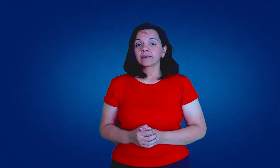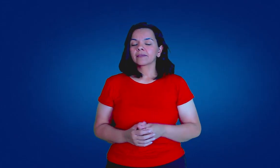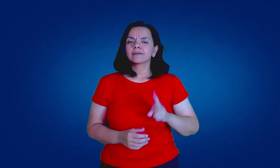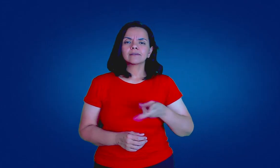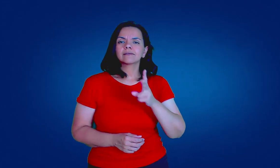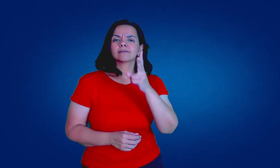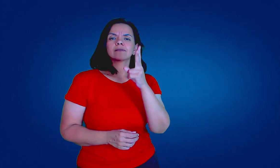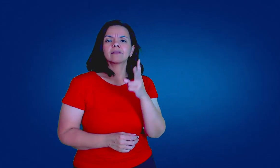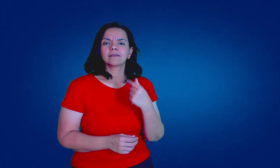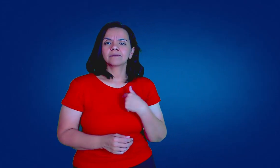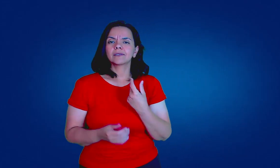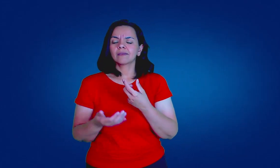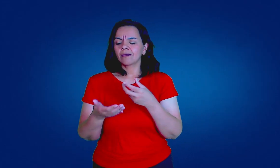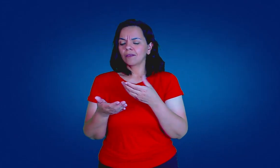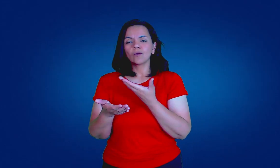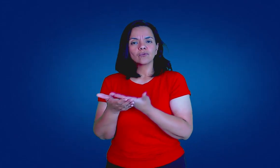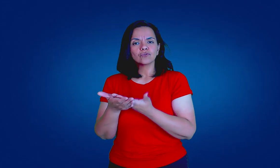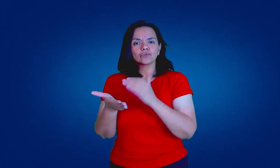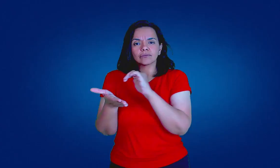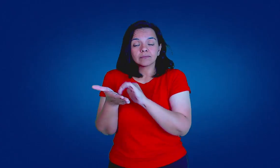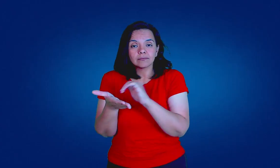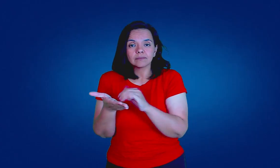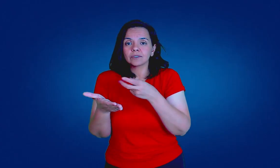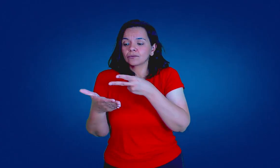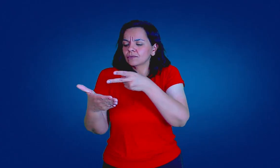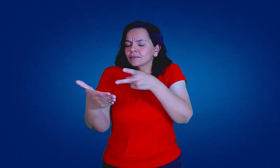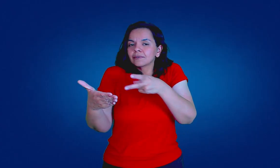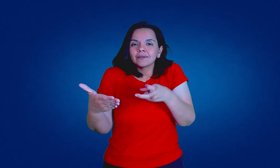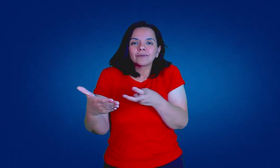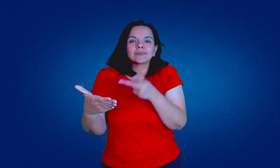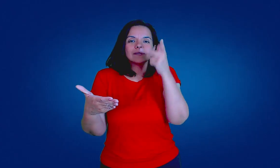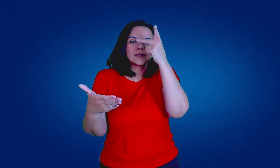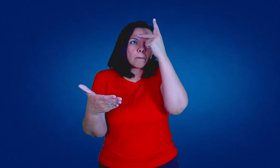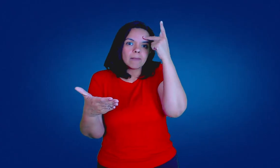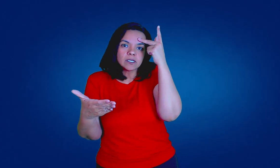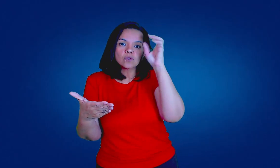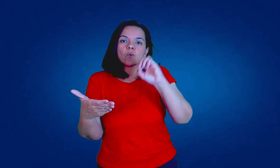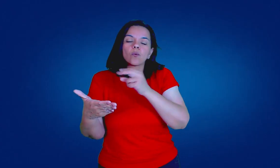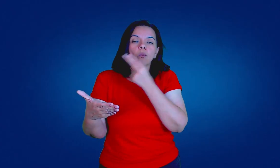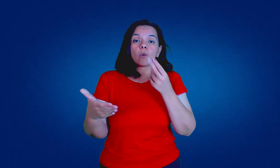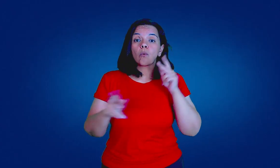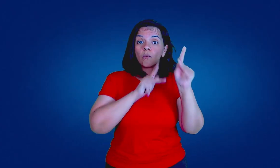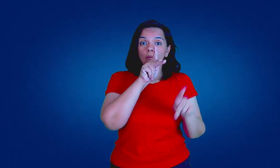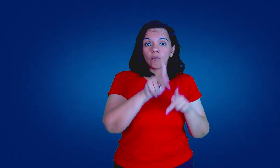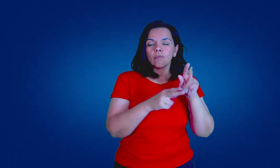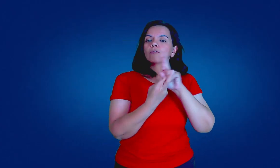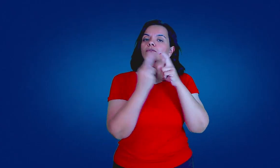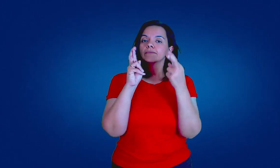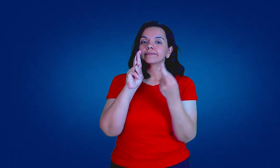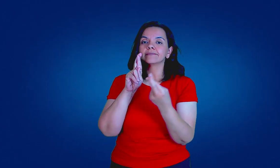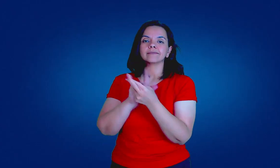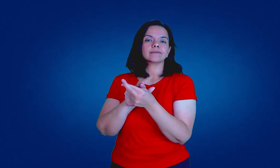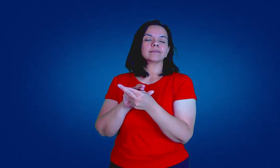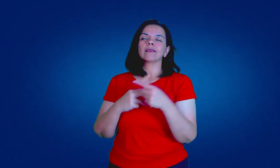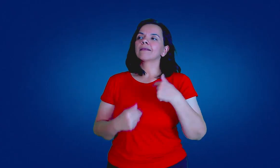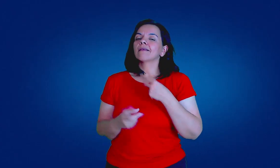Precisamos pensar, com essa diferença, o que nós queremos para a nossa vida. As escrituras, elas